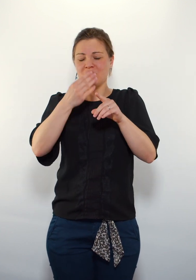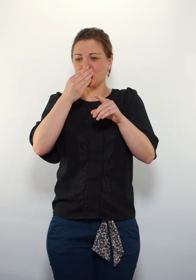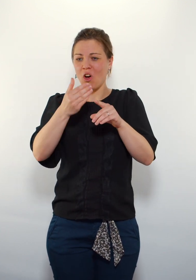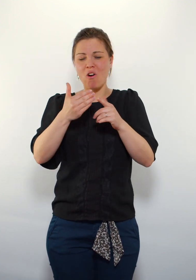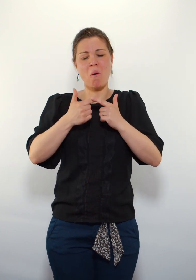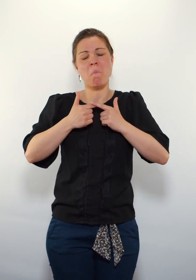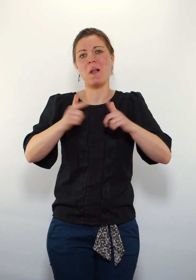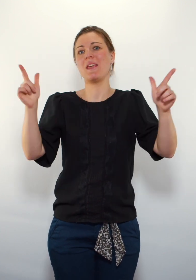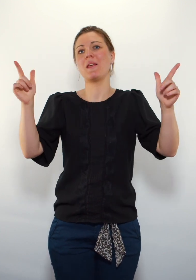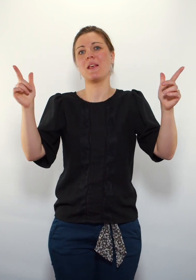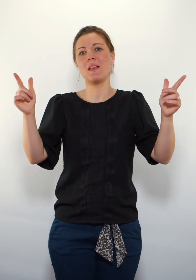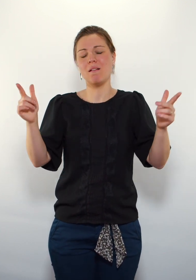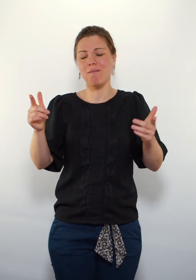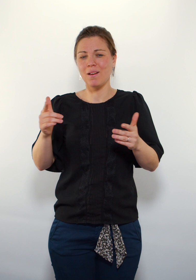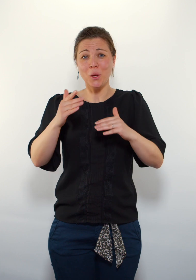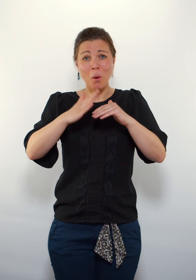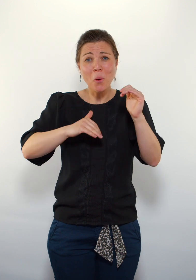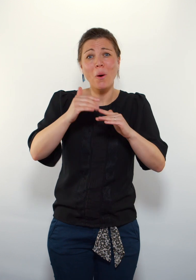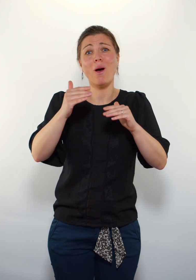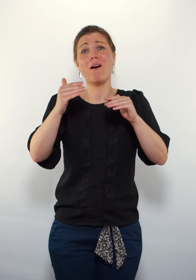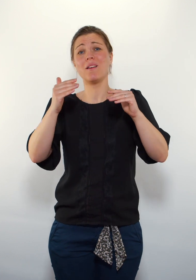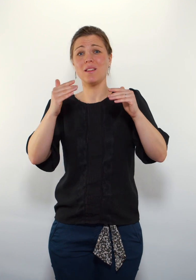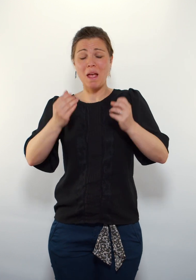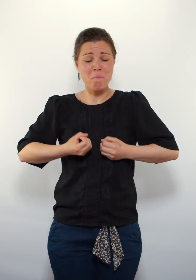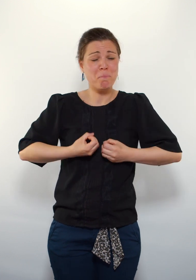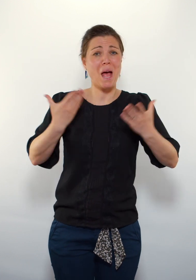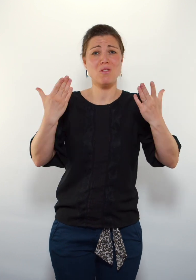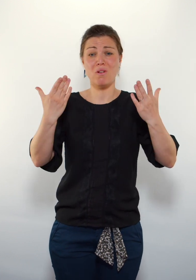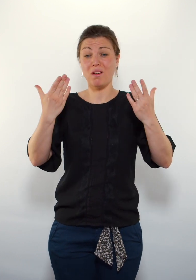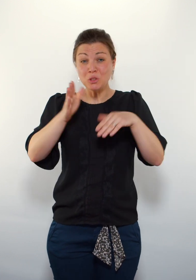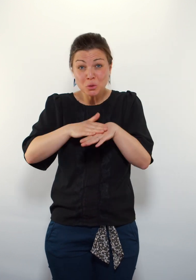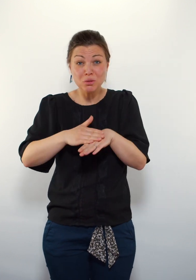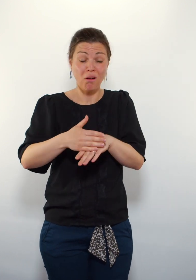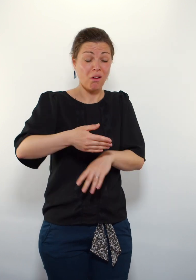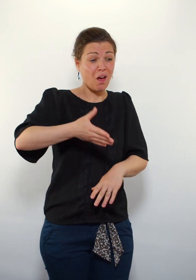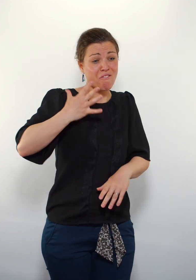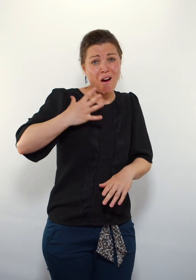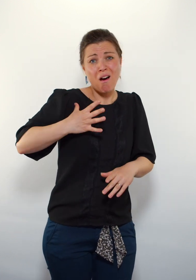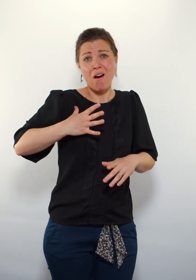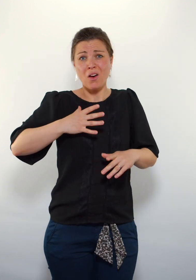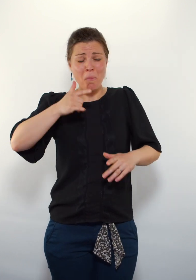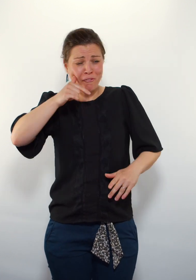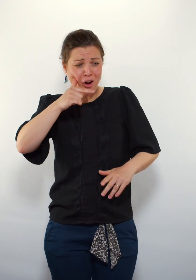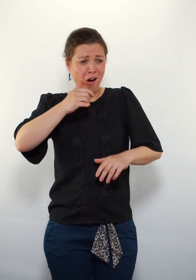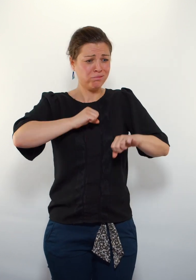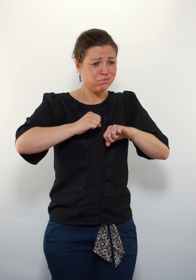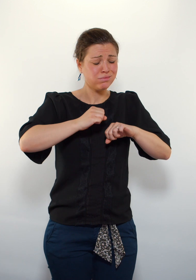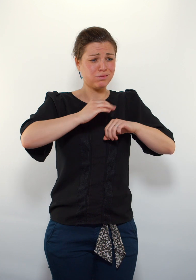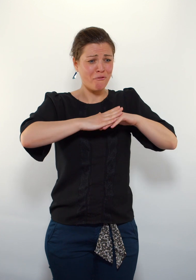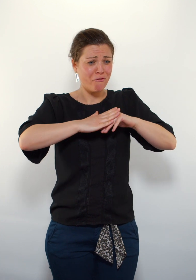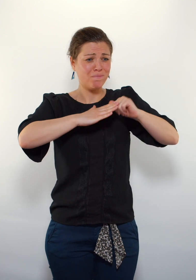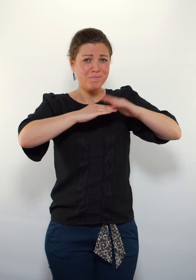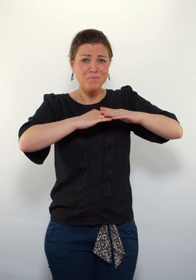Vraiment libre et j'étais totalement heureuse, totalement épanouie. Et pourtant, tout ce que j'avais durement construit était totalement déconstruit,